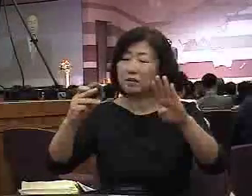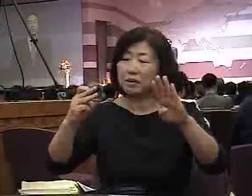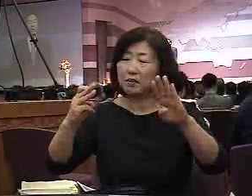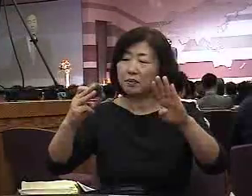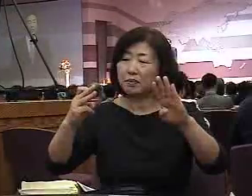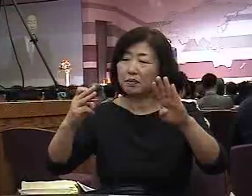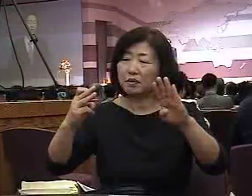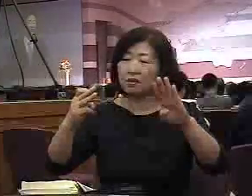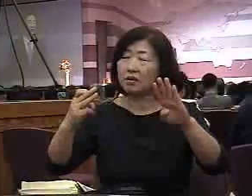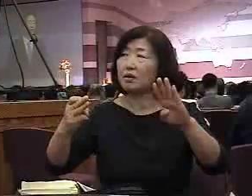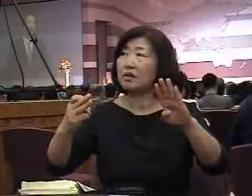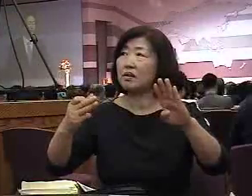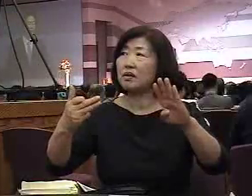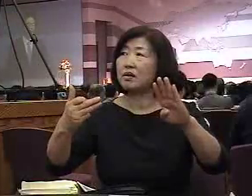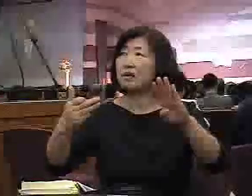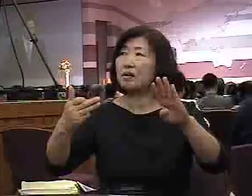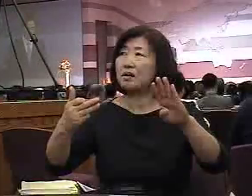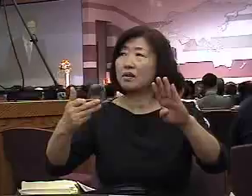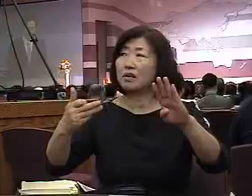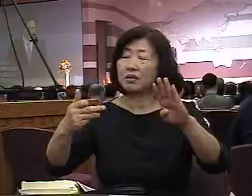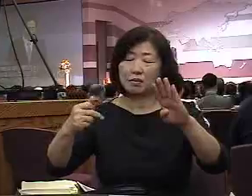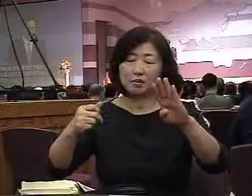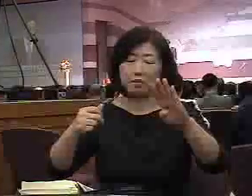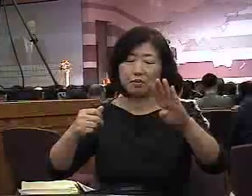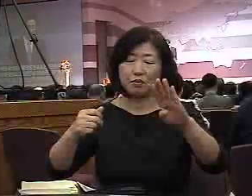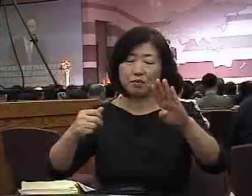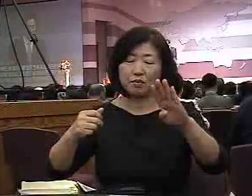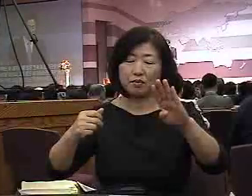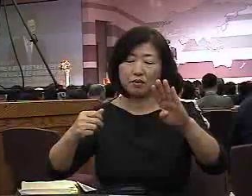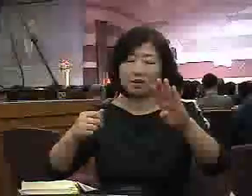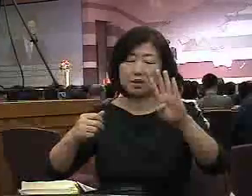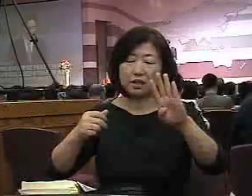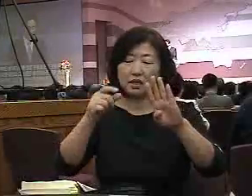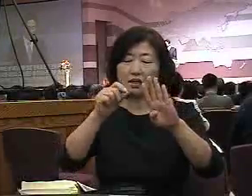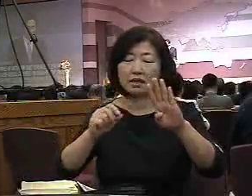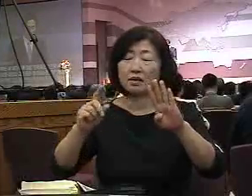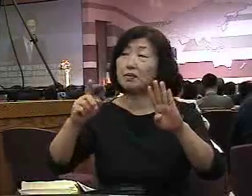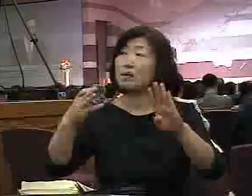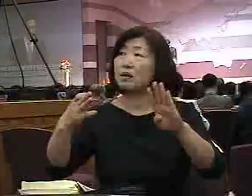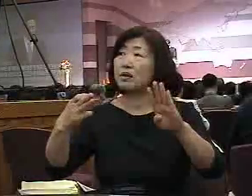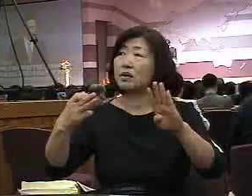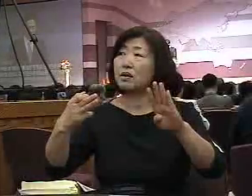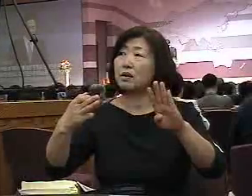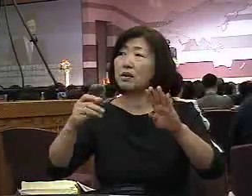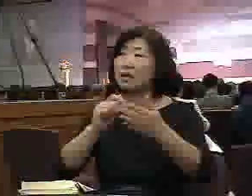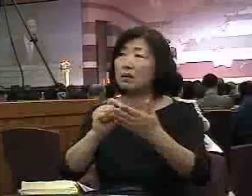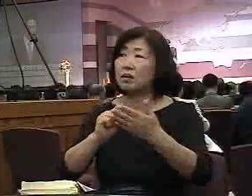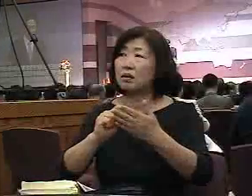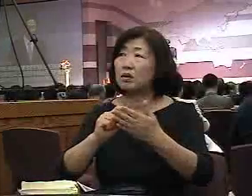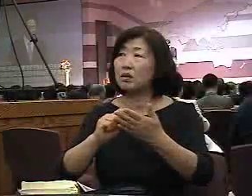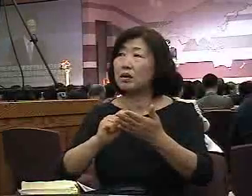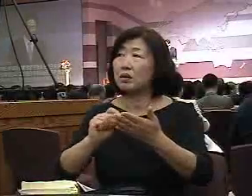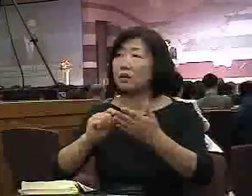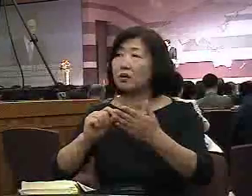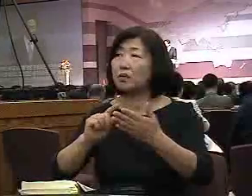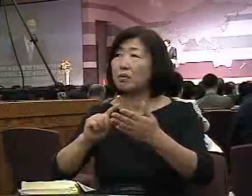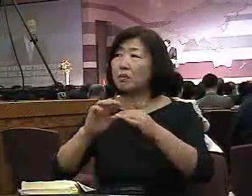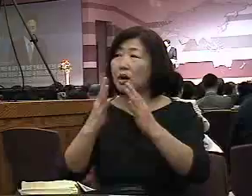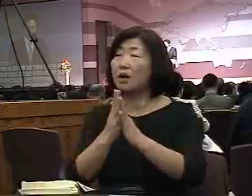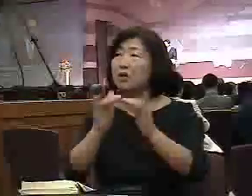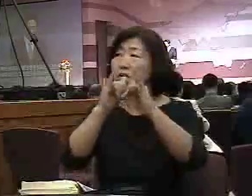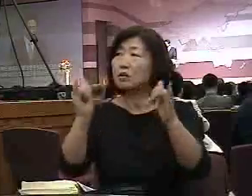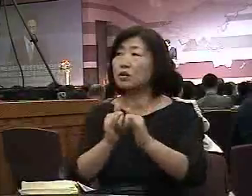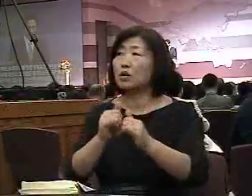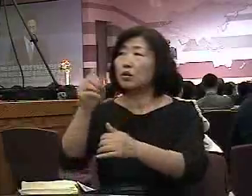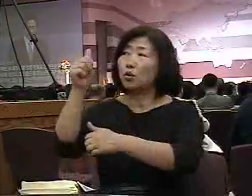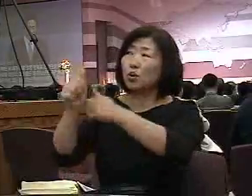아브라함의 일을 해설하는 그 말씀에서 나옵니다. 4장 17절을 보면 기록된 바 내가 너를 많은 민족의 조상으로 세웠다 하신